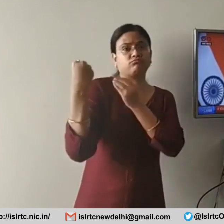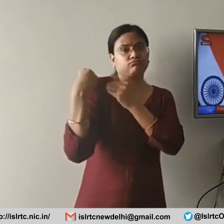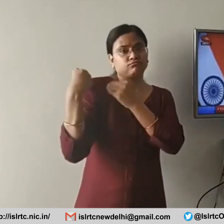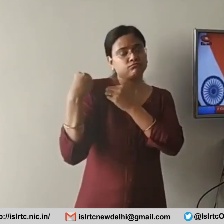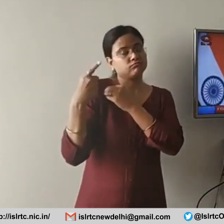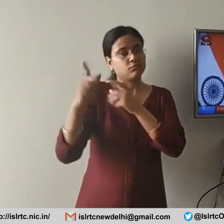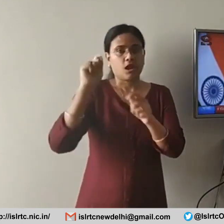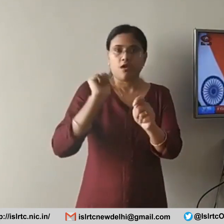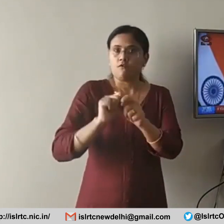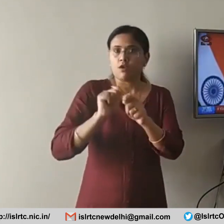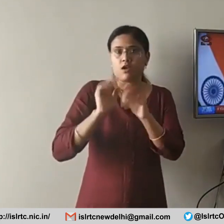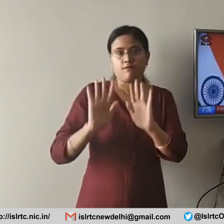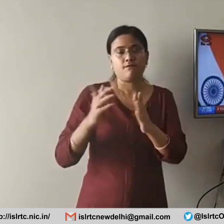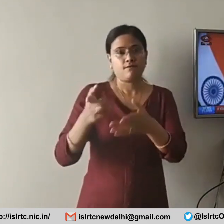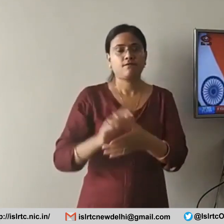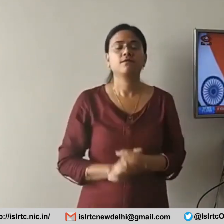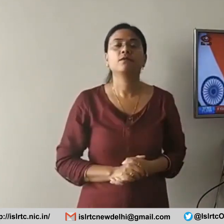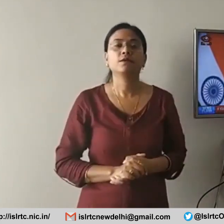साथ काम किया है।